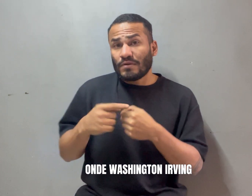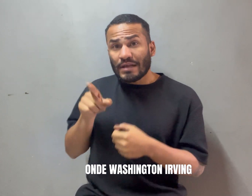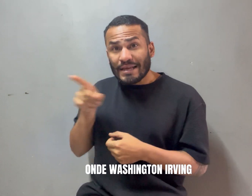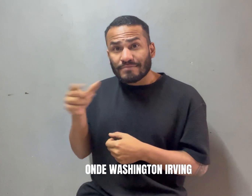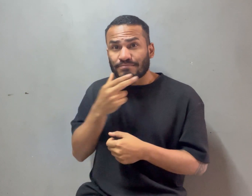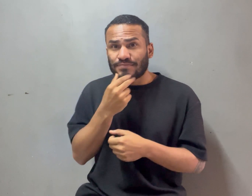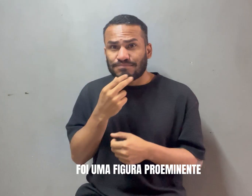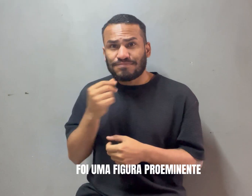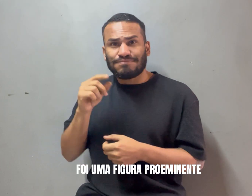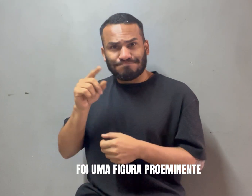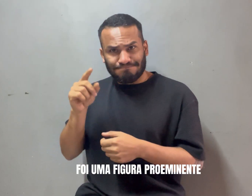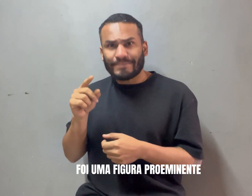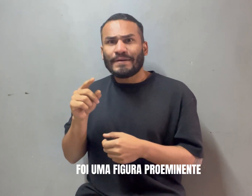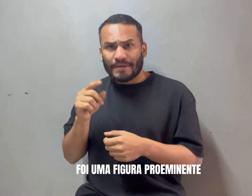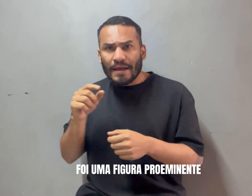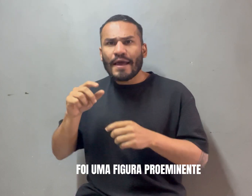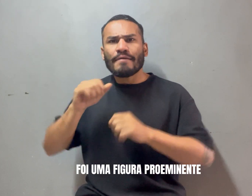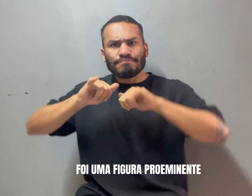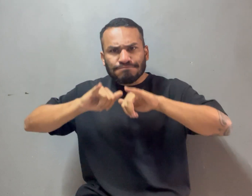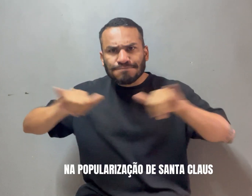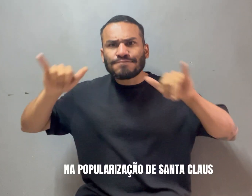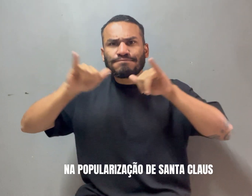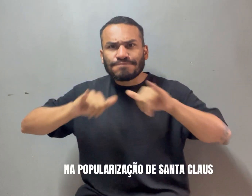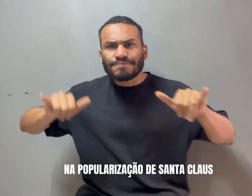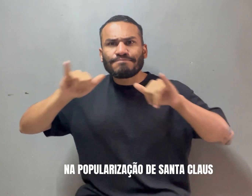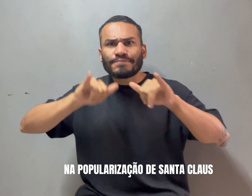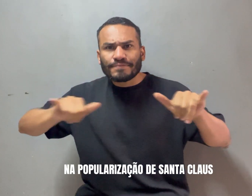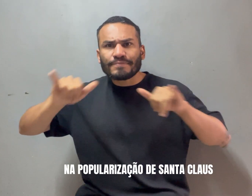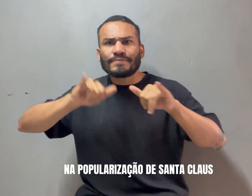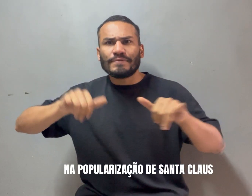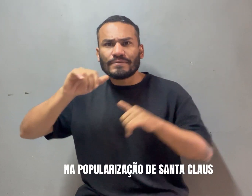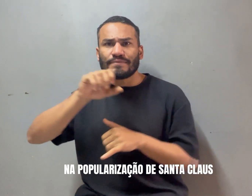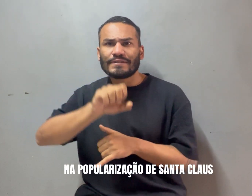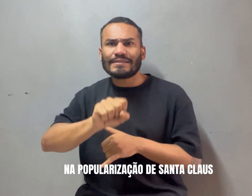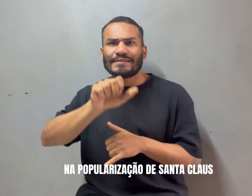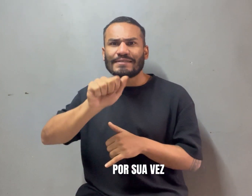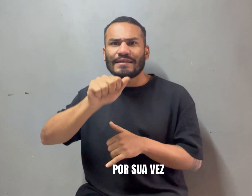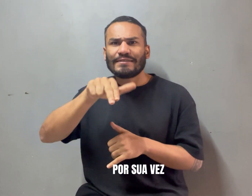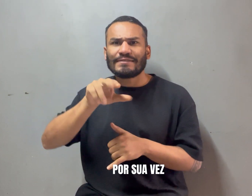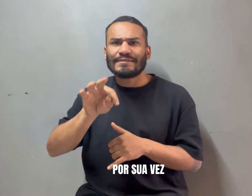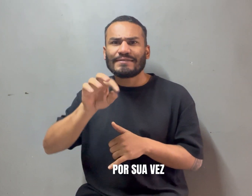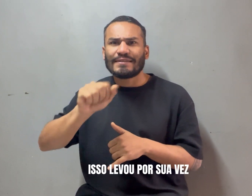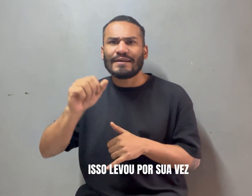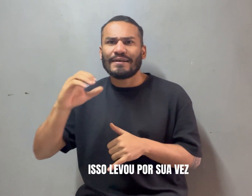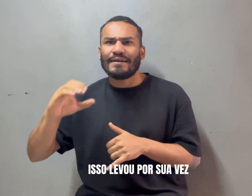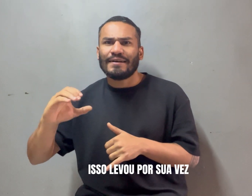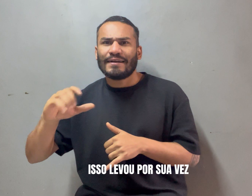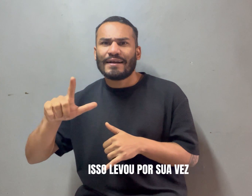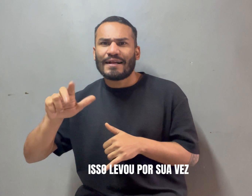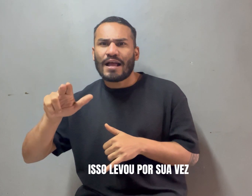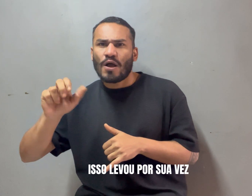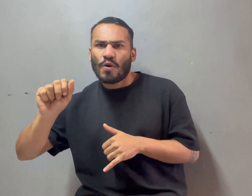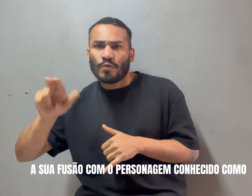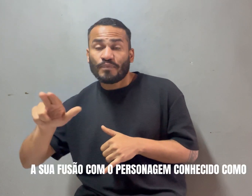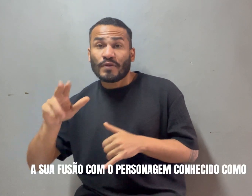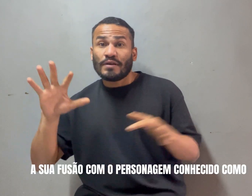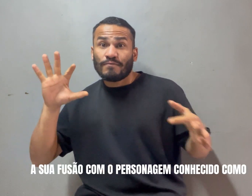Irving foi uma figura proeminente na popularização de Santa Claus. Isso levou, por sua vez, à sua fusão